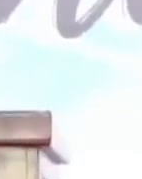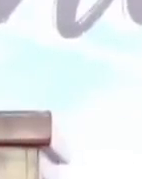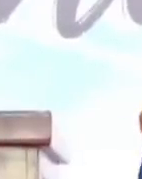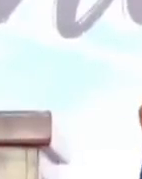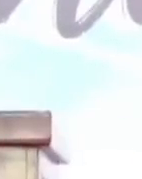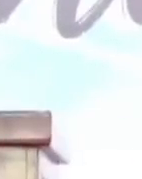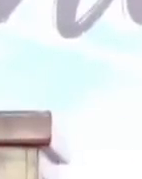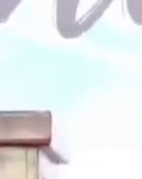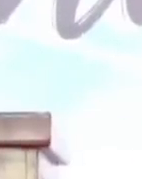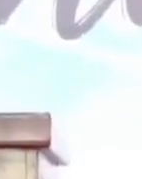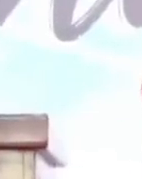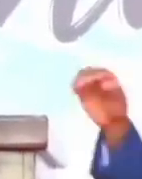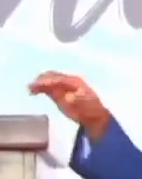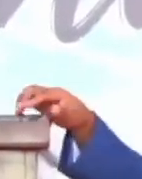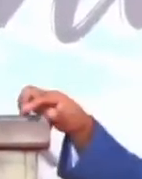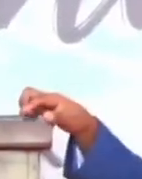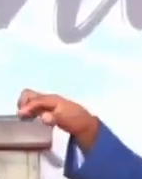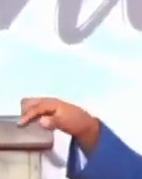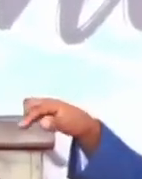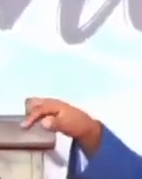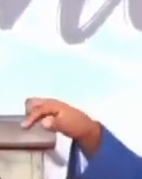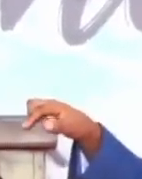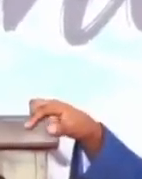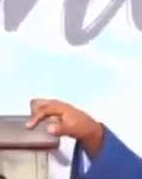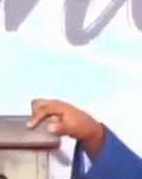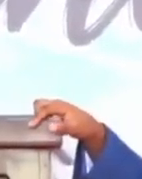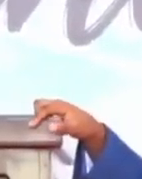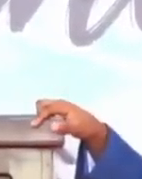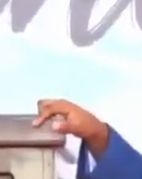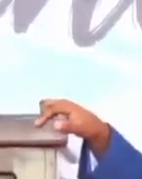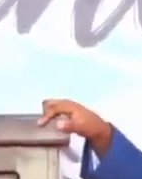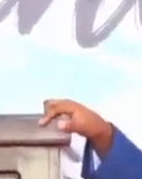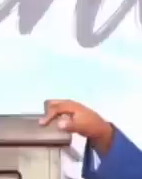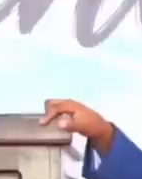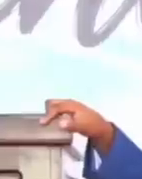anajikweza sana, huwa namuangalia kwa macho ya ziada.